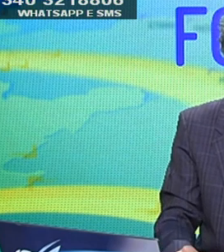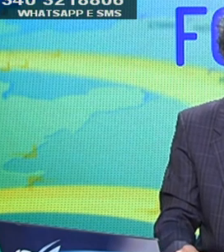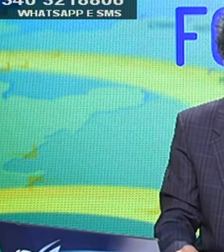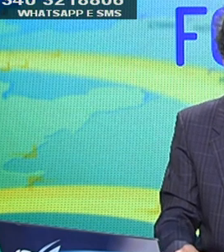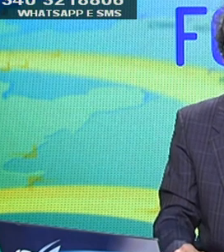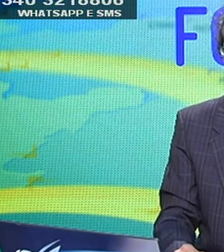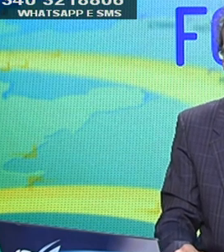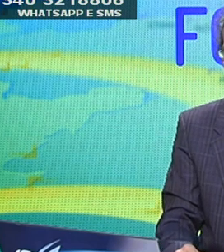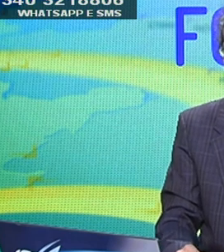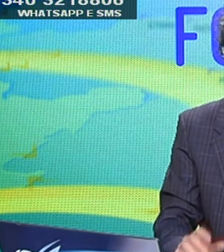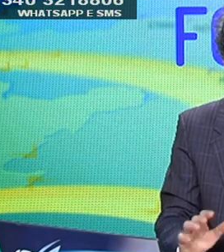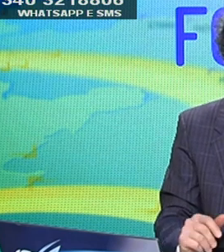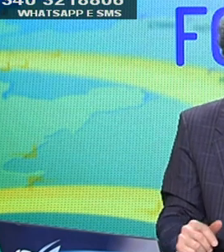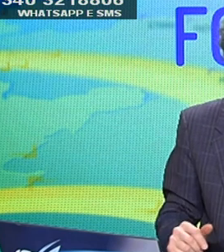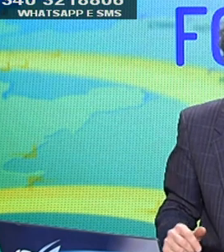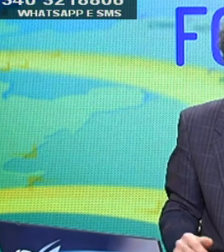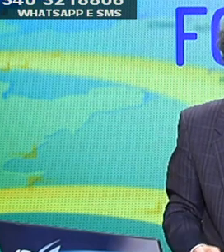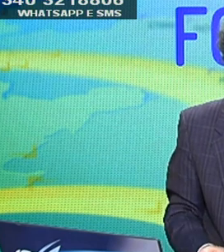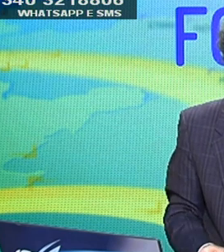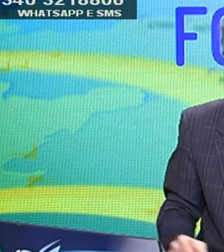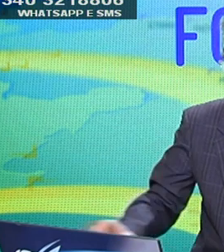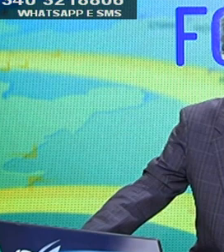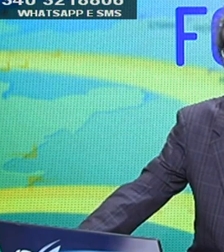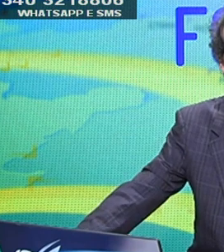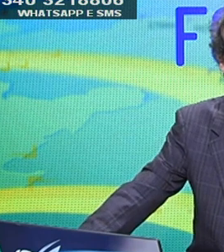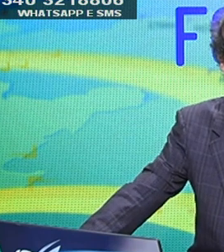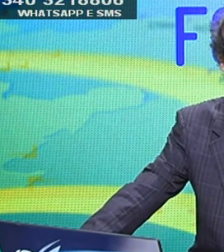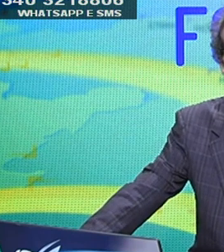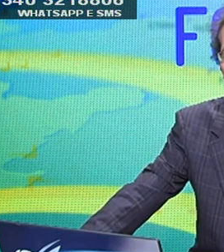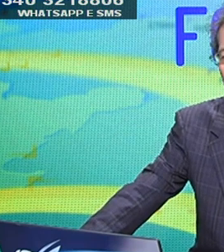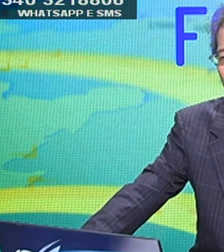per, credo, tornare in città. Allora, grazie, ciao e buona giornata.